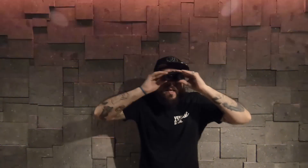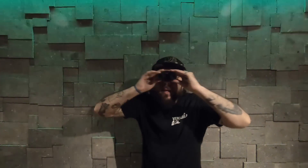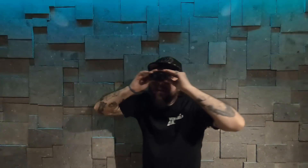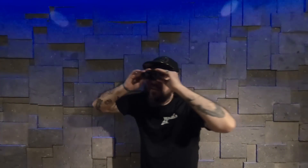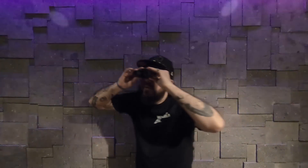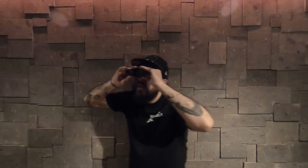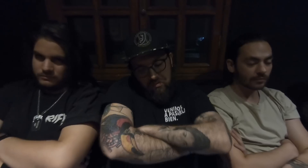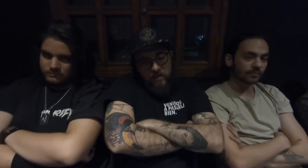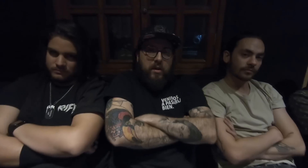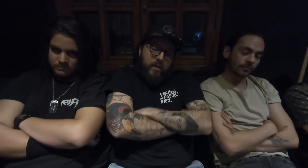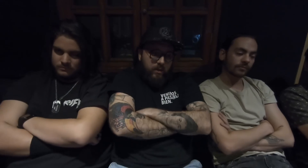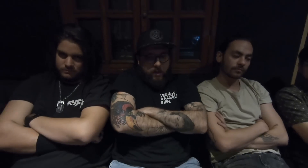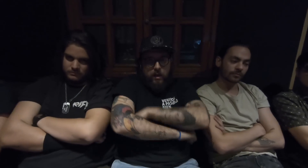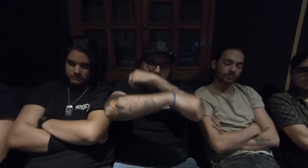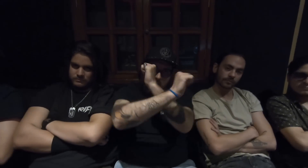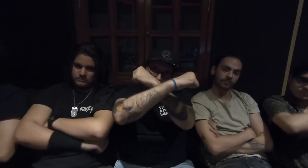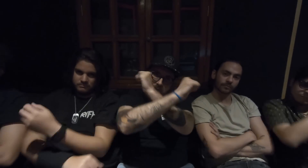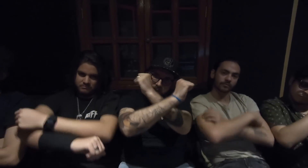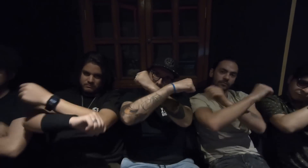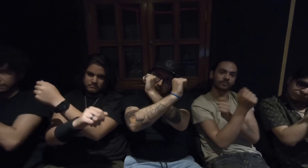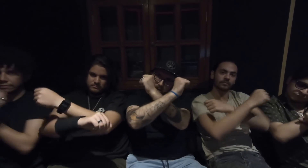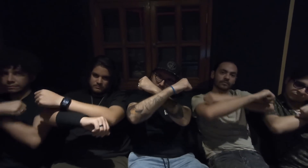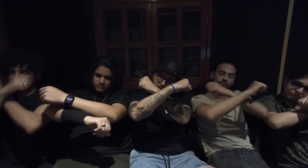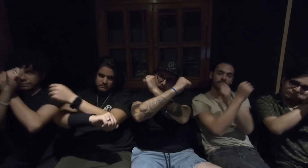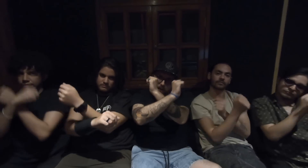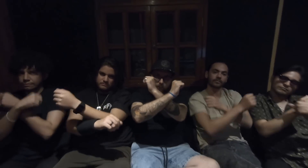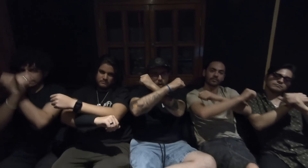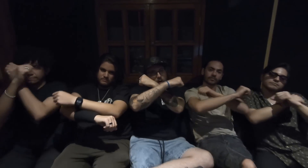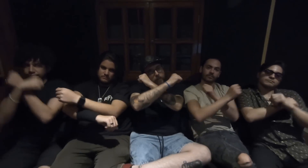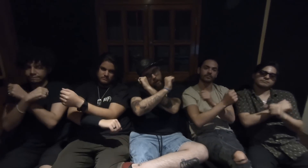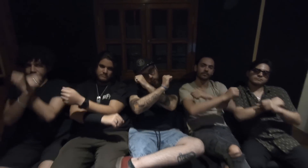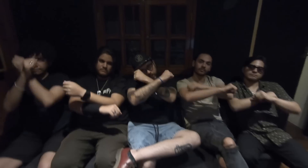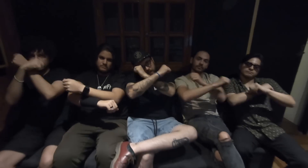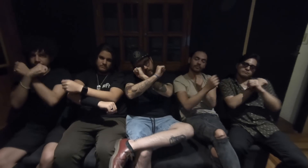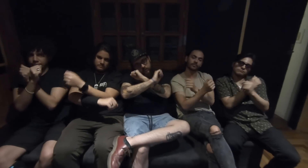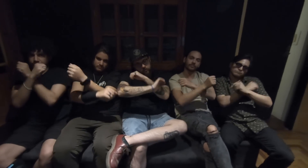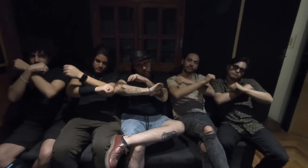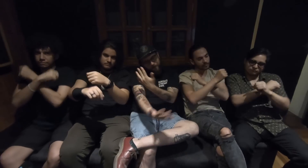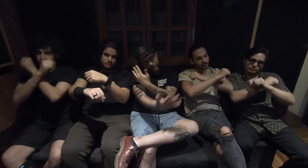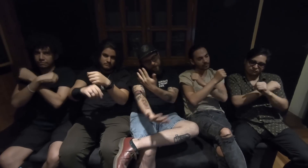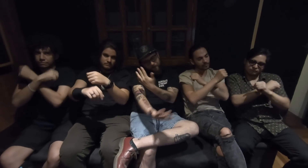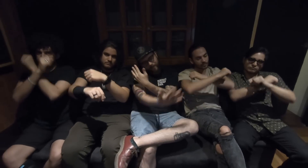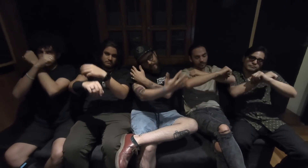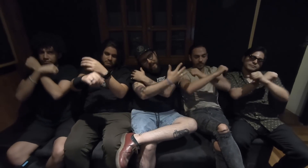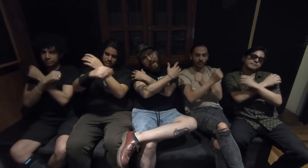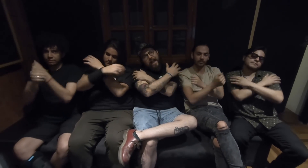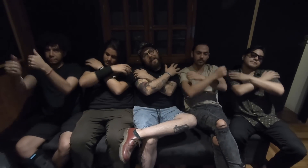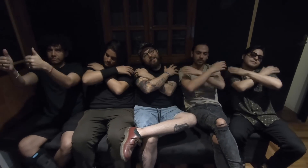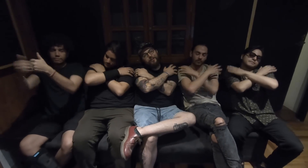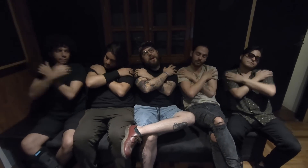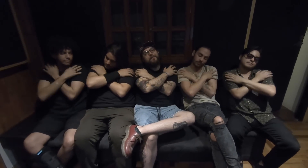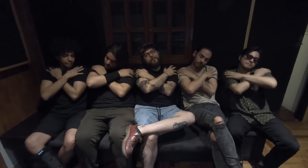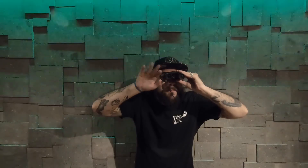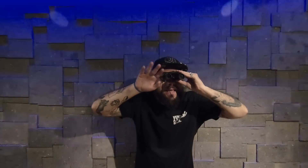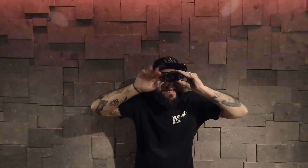quieres viajar, si nadie te entiende y quieres llorar, toma un disco, es tu